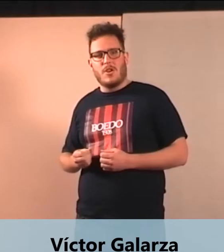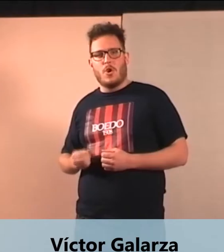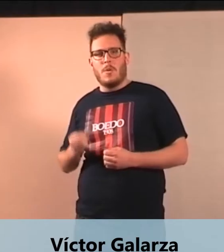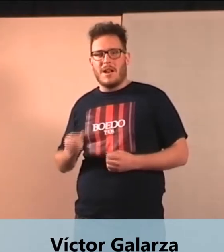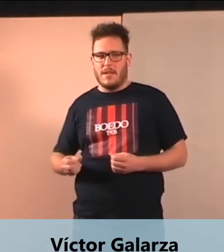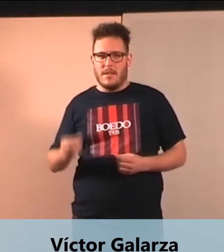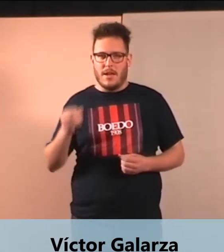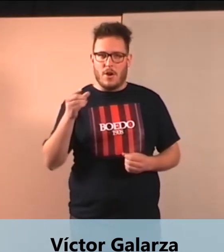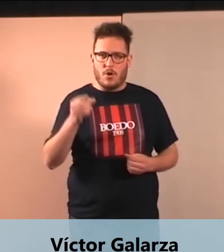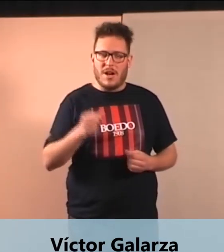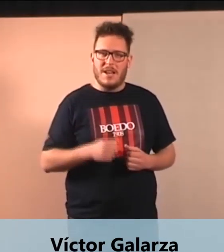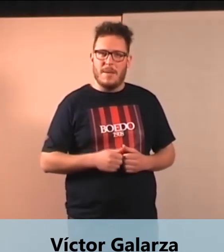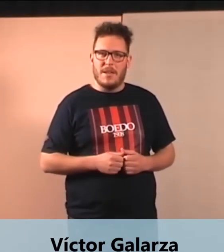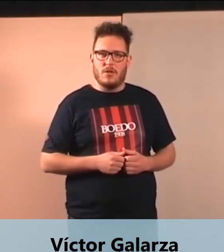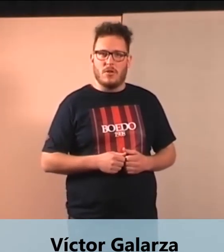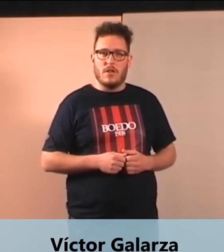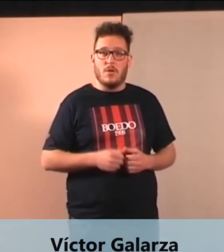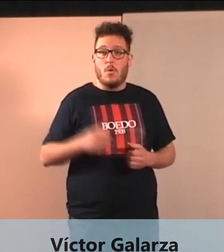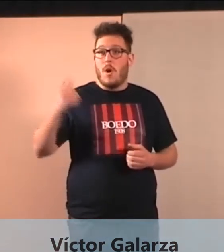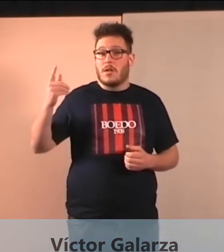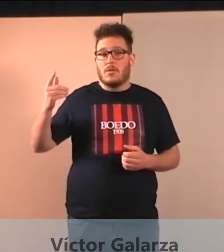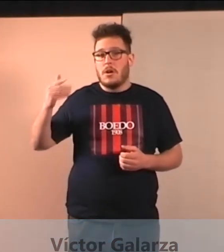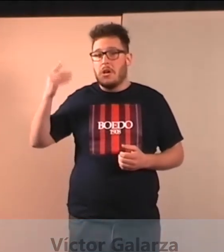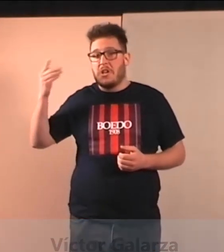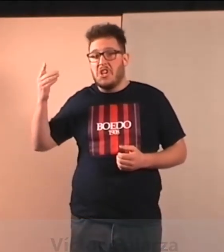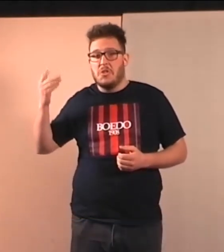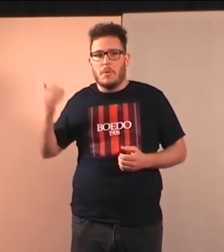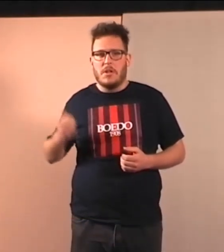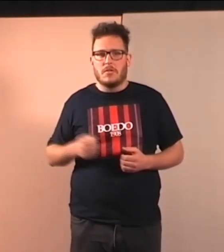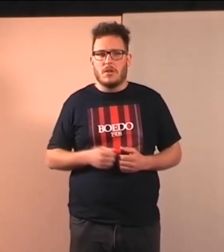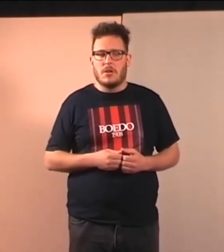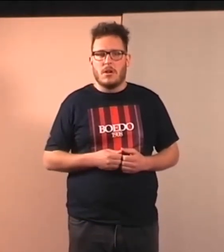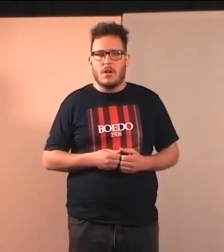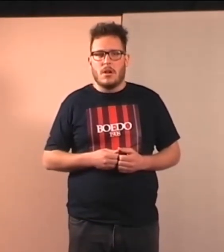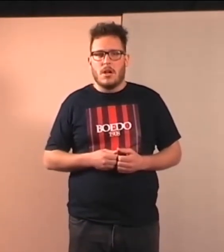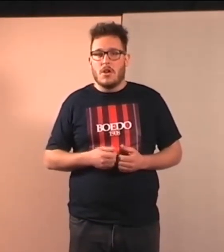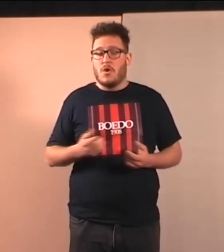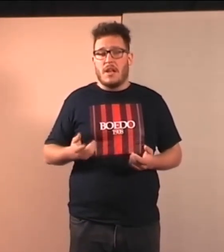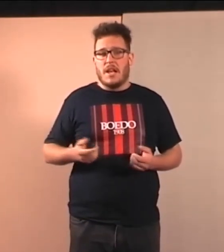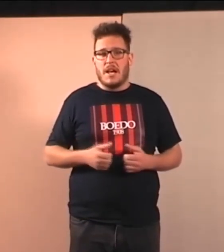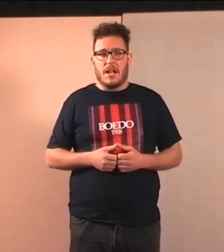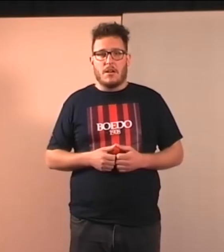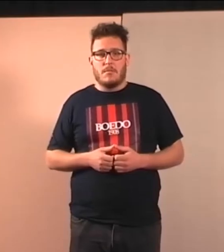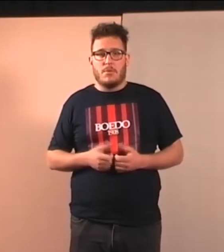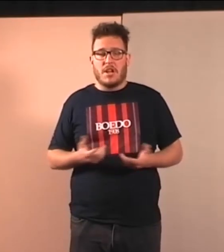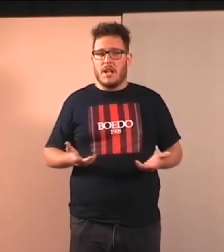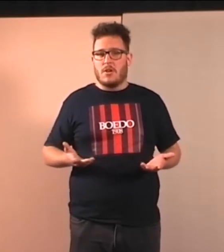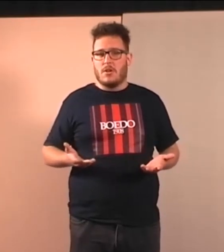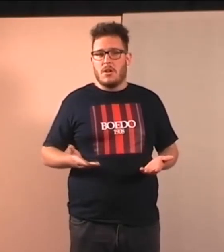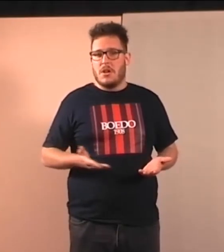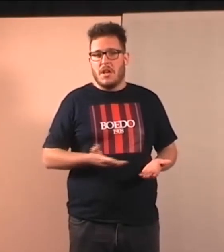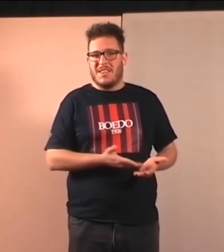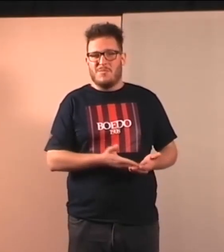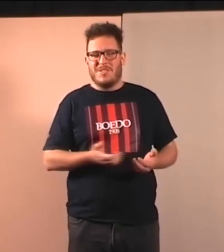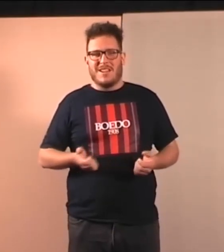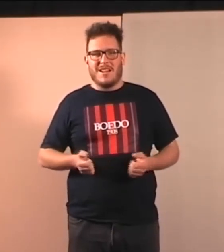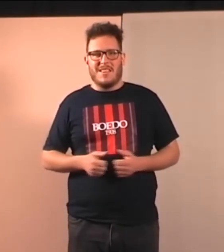cobardes de arrojar elementos Desde un cuarto, quinto piso No dan la cara Porque claro, están muy cerca de